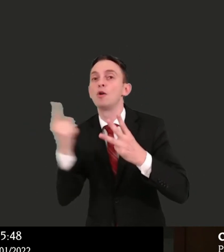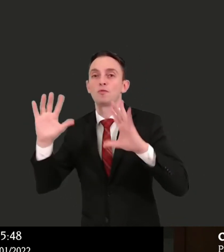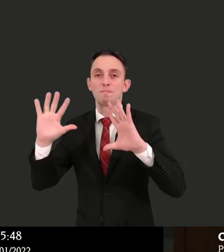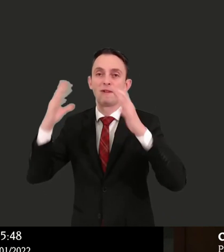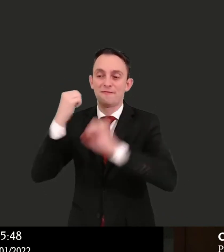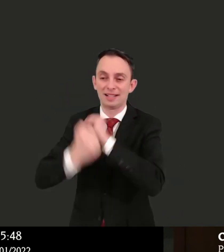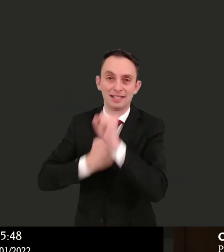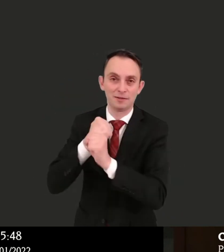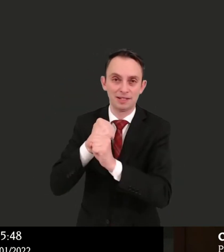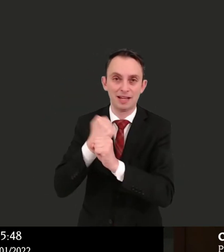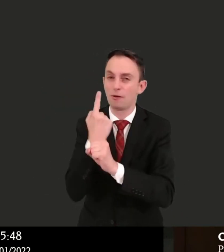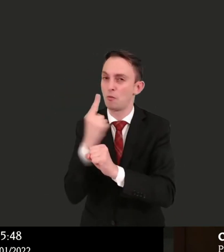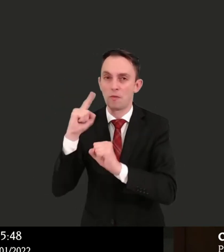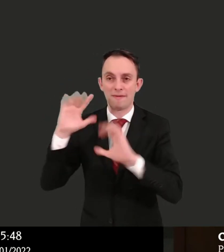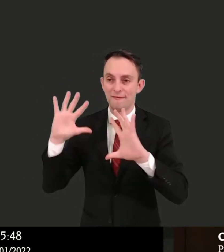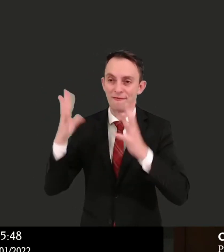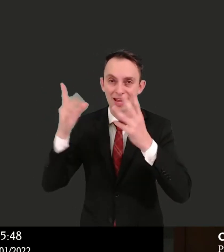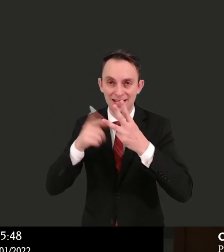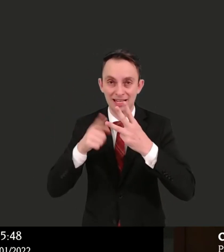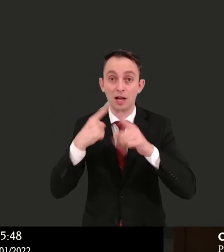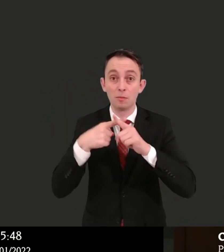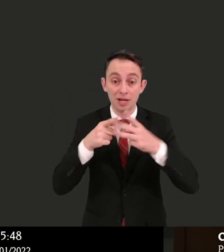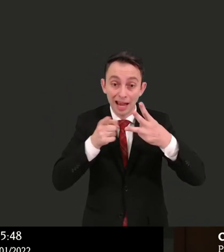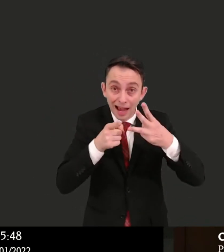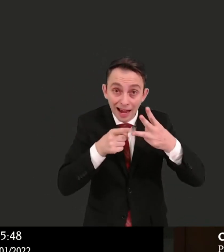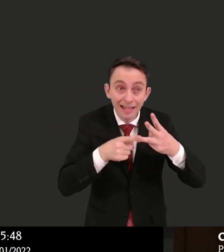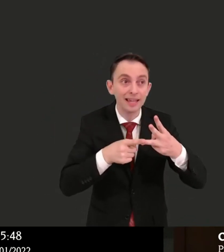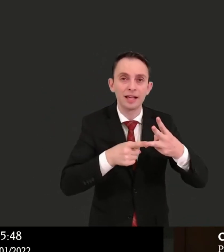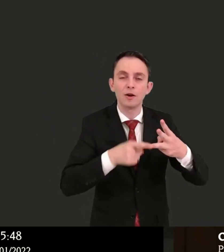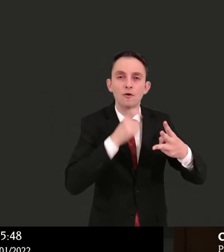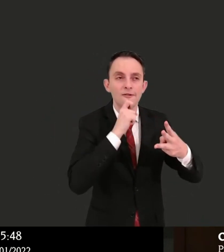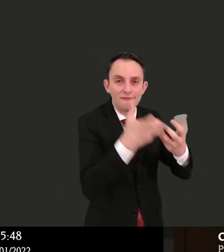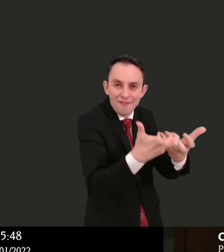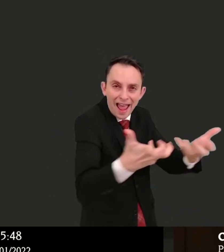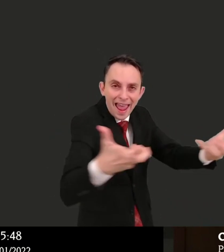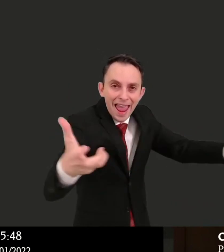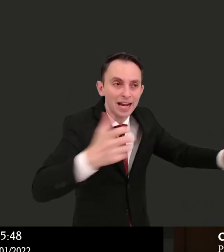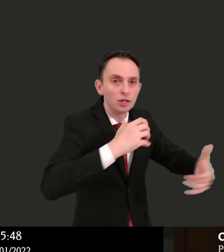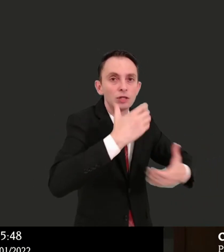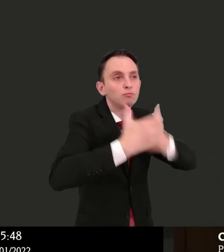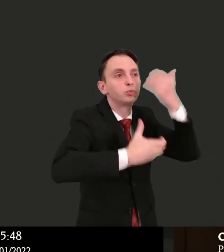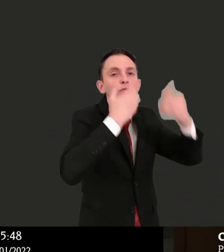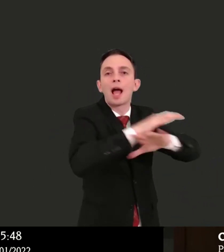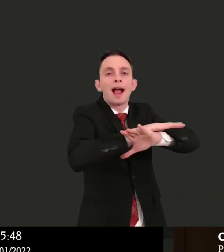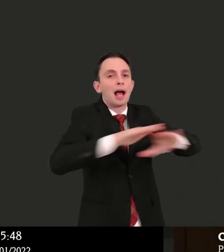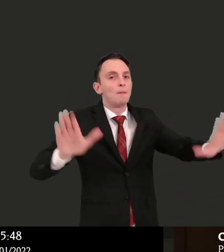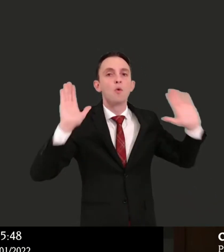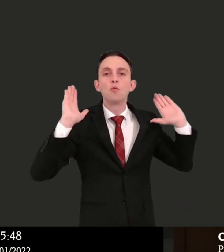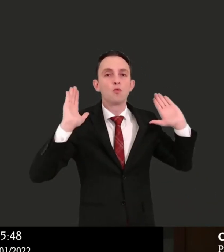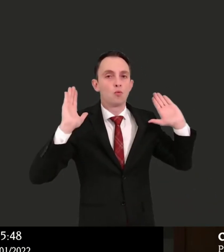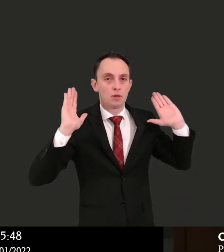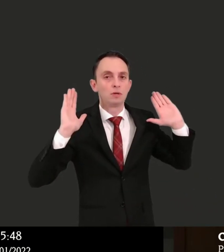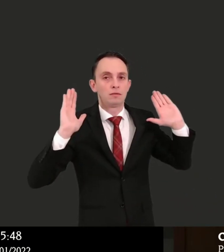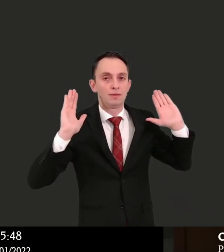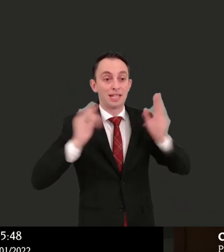já os campos de Jerusalém não produzem mais nada, só no ano seguinte. senhor estava dizendo, agora é